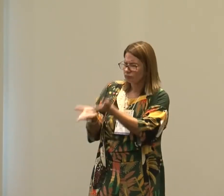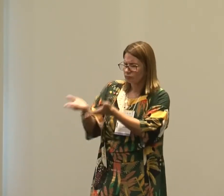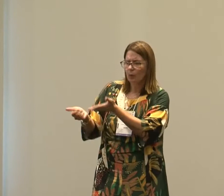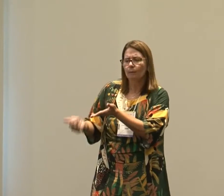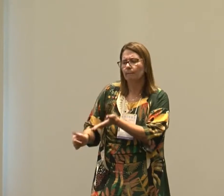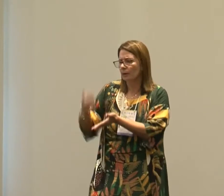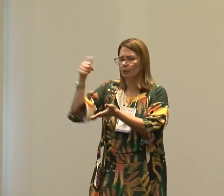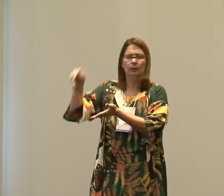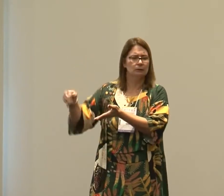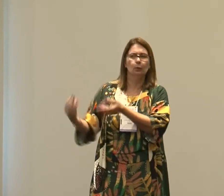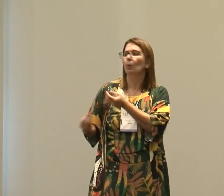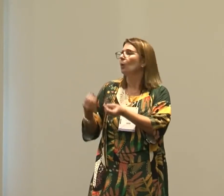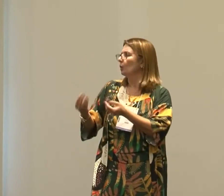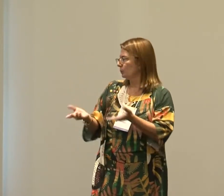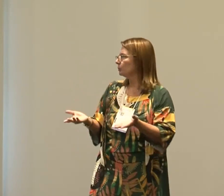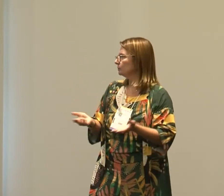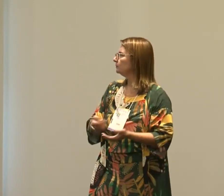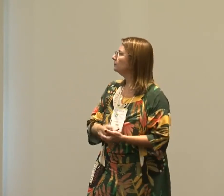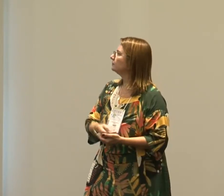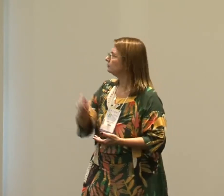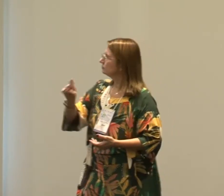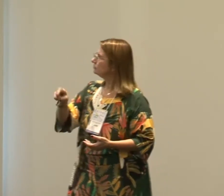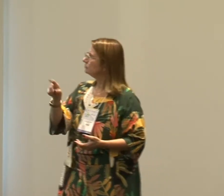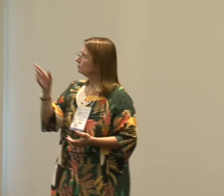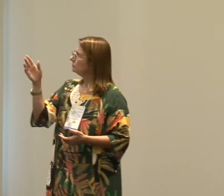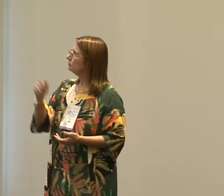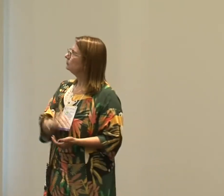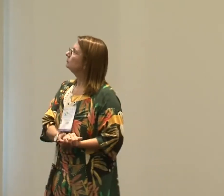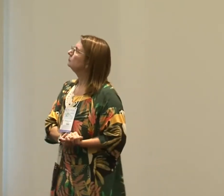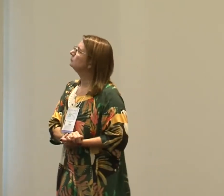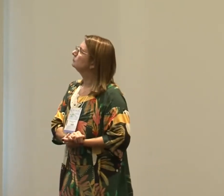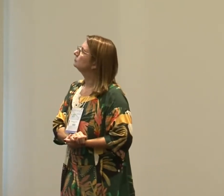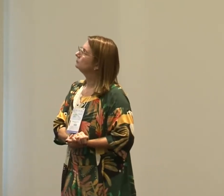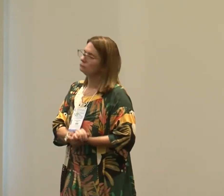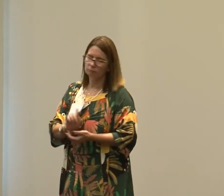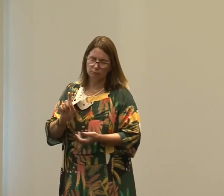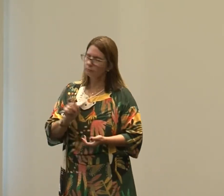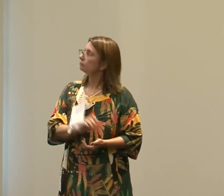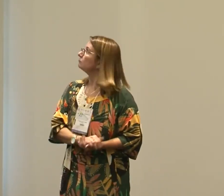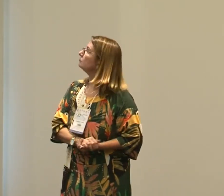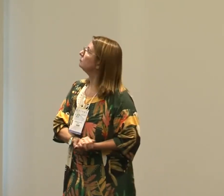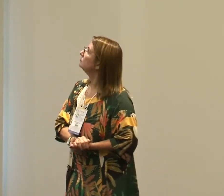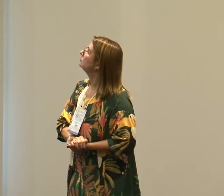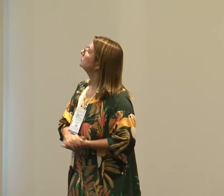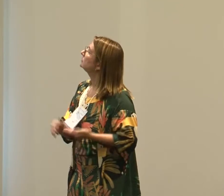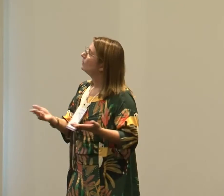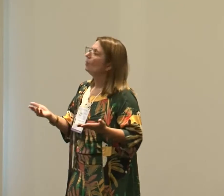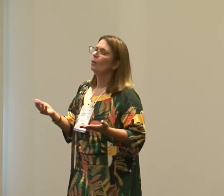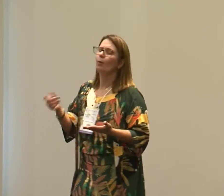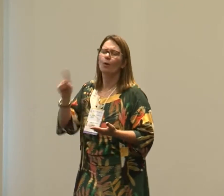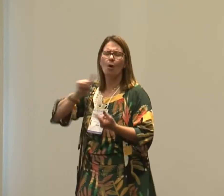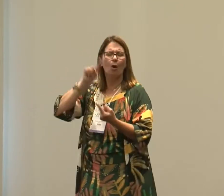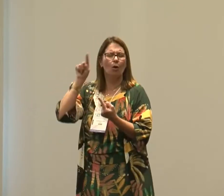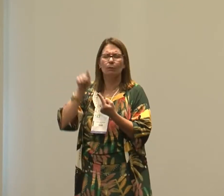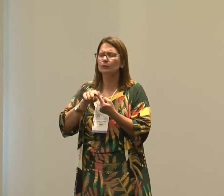sobre o bilinguismo para crianças surdas? O que é o melhor para eles? Pode passar?